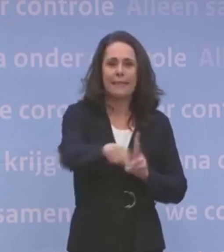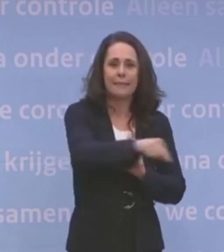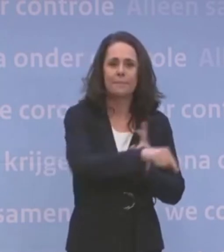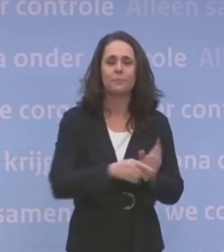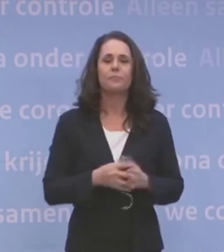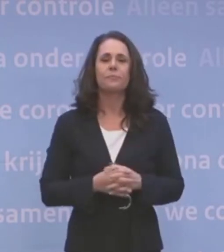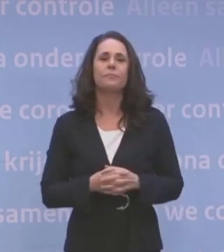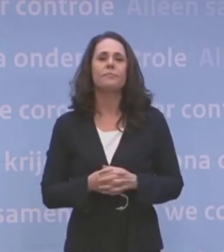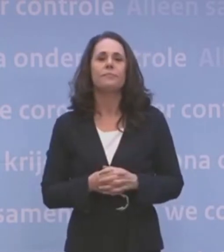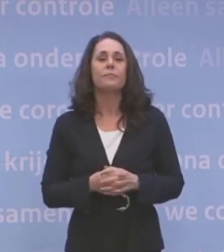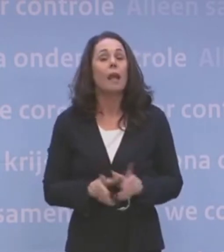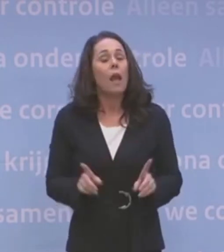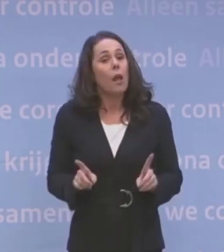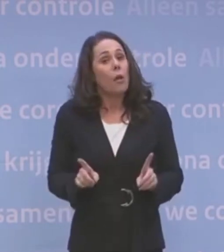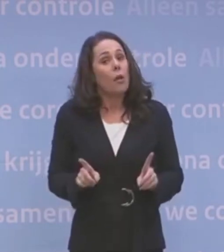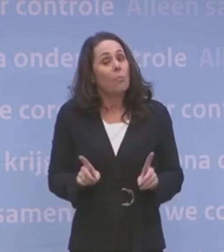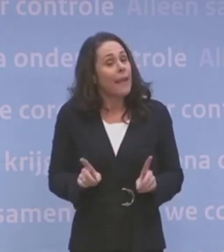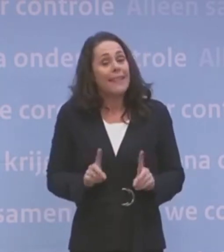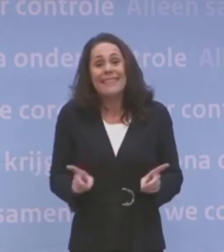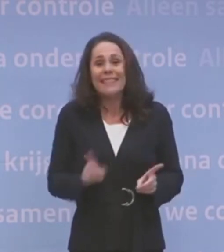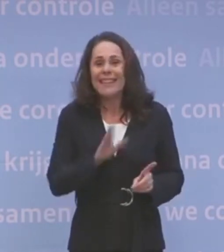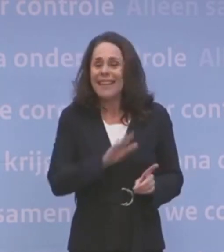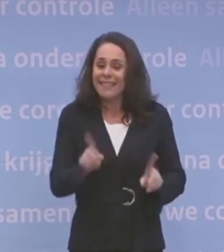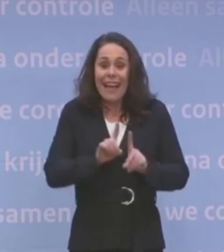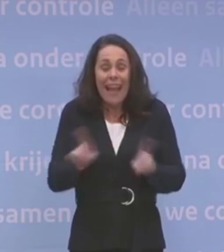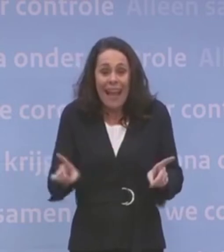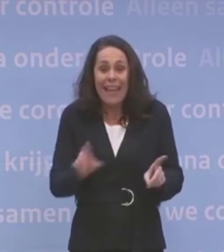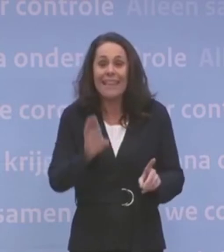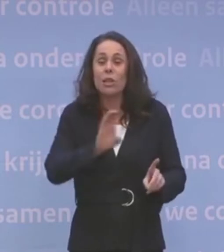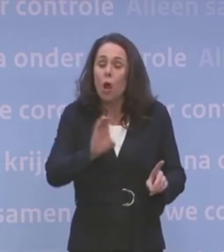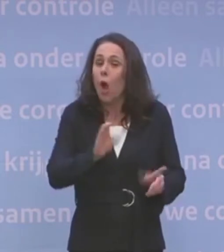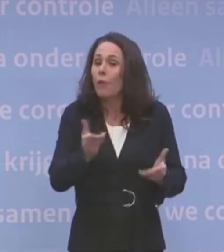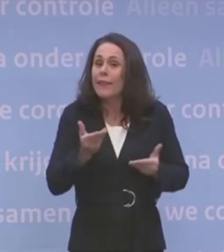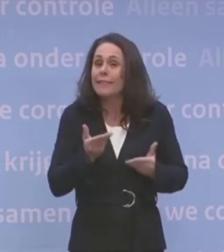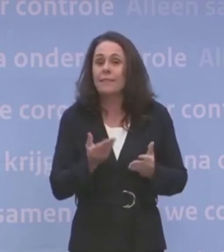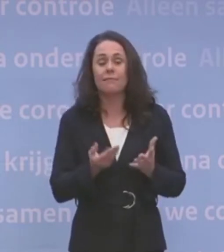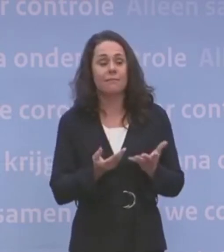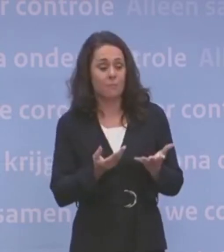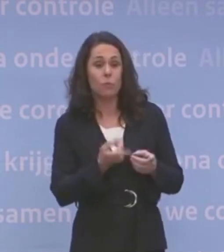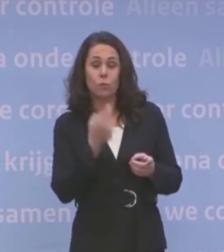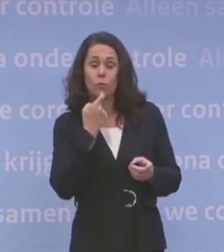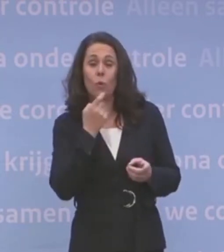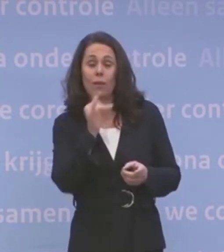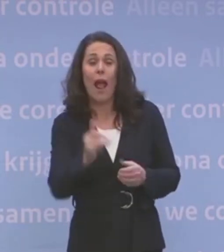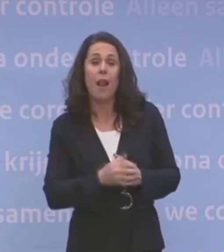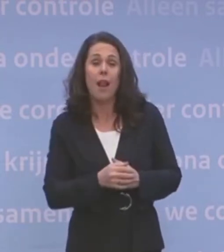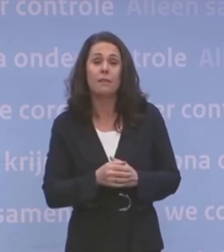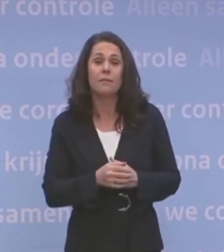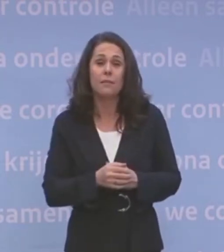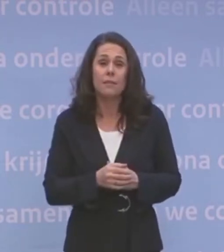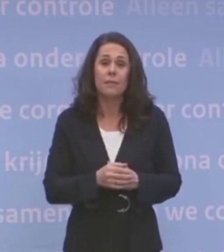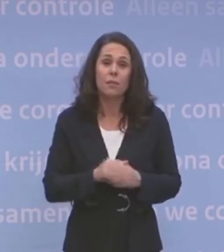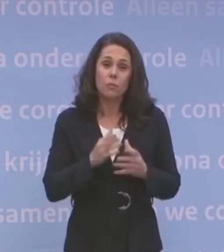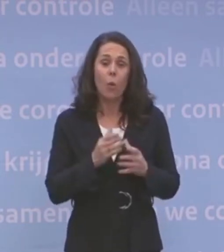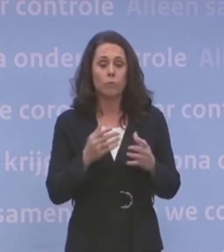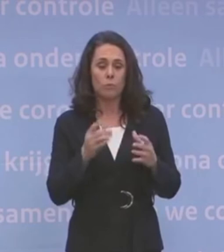aangetoond. Dat betekent niet dat die kinderen natuurlijk helemaal geen COVID-19 infectie hebben gehad. Dat hebben ze natuurlijk wel degelijk, soms ook in